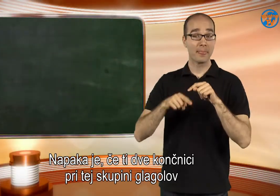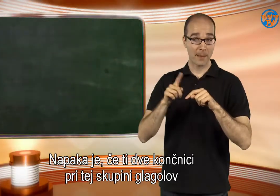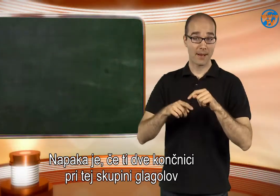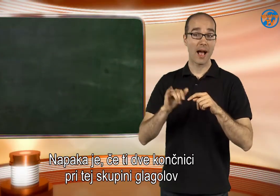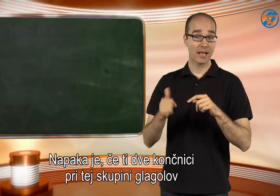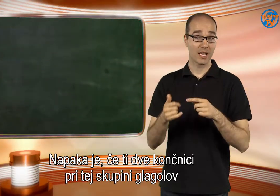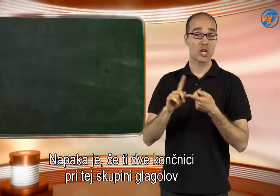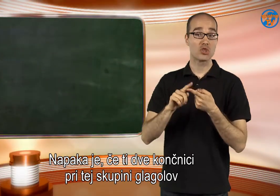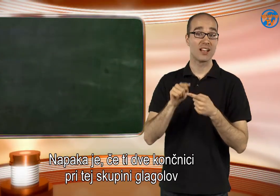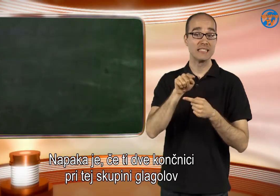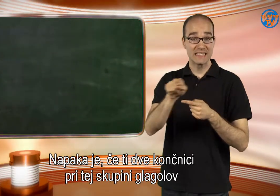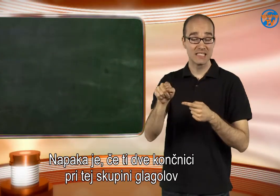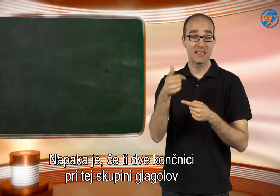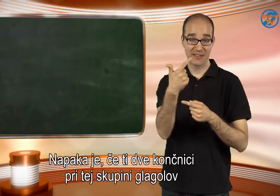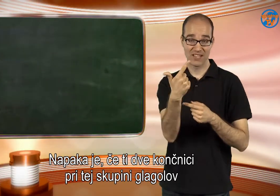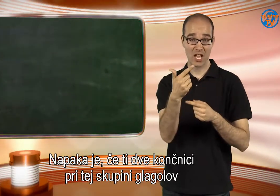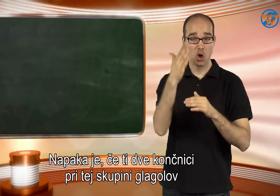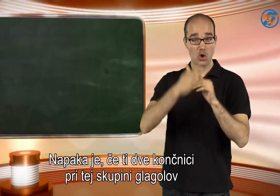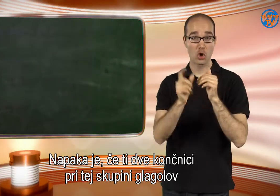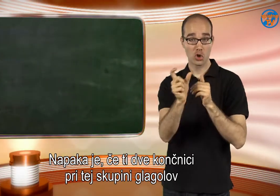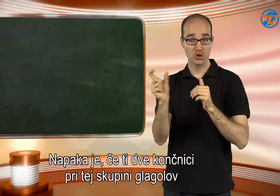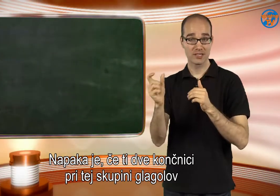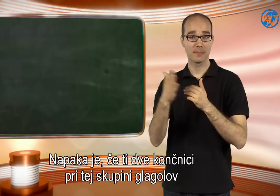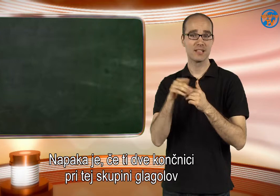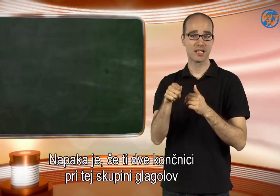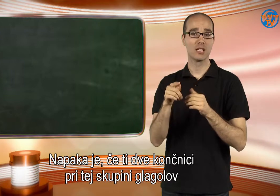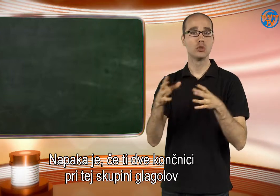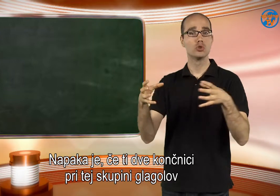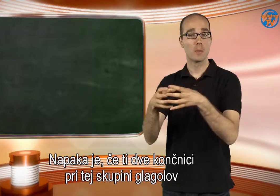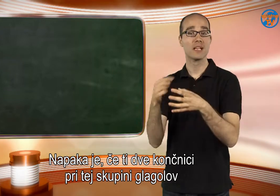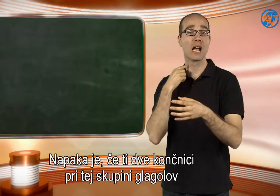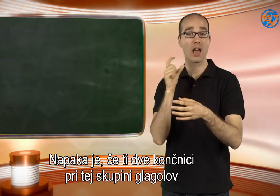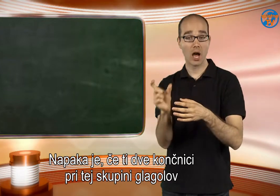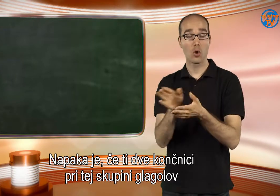Napaka je, če ti dve končnici pri tej skupini glagolov uporabljamo tudi v velevniku.